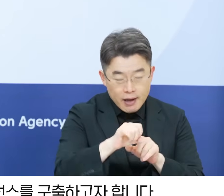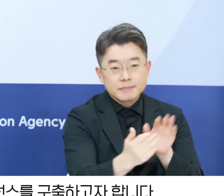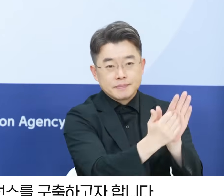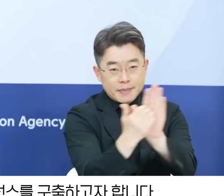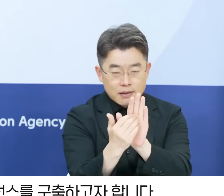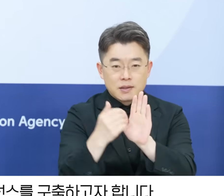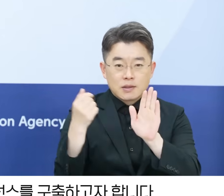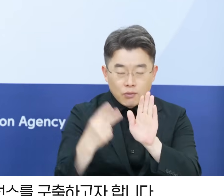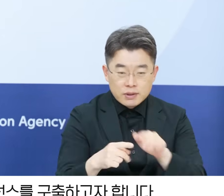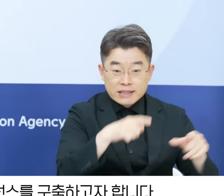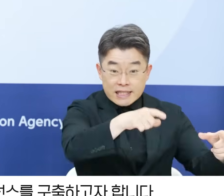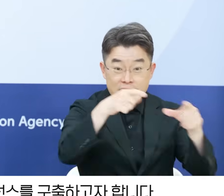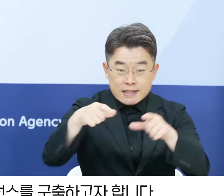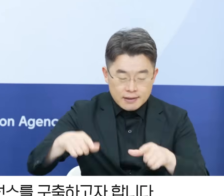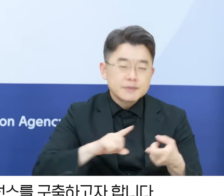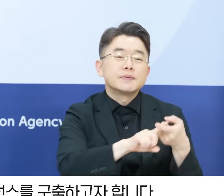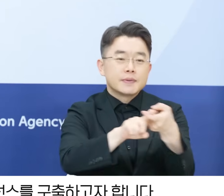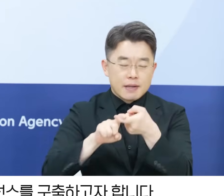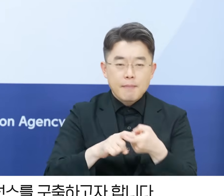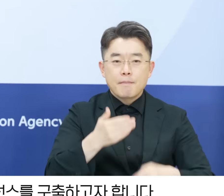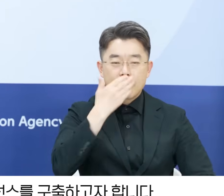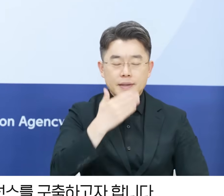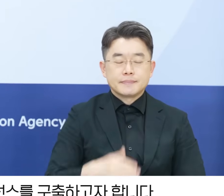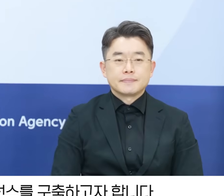방제 거버넌스를 구축하고자 합니다.